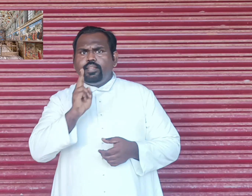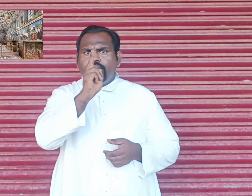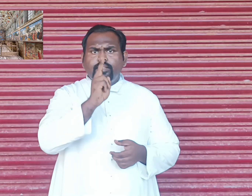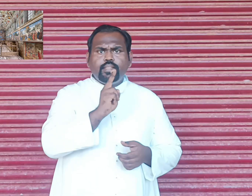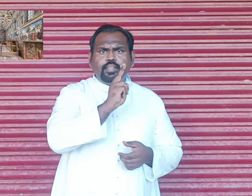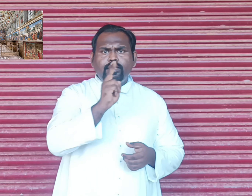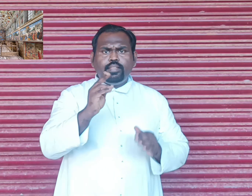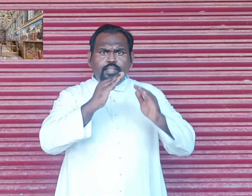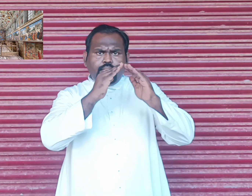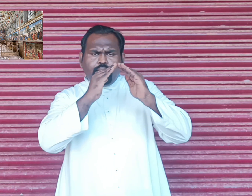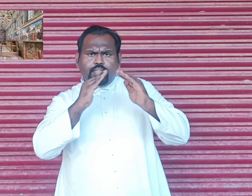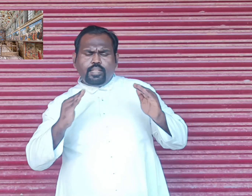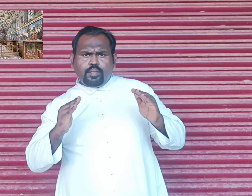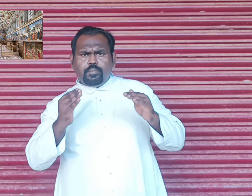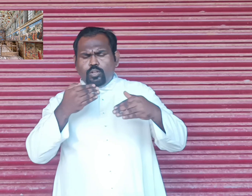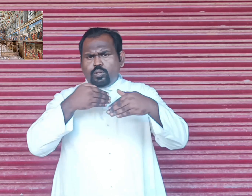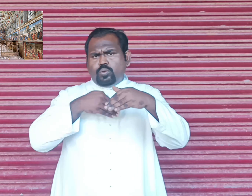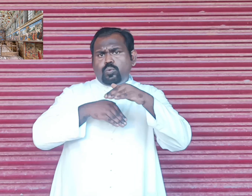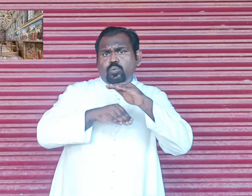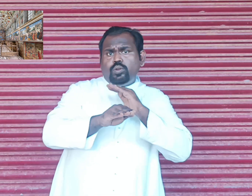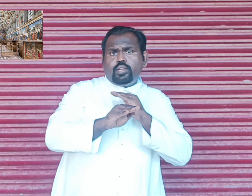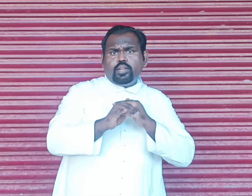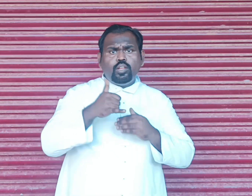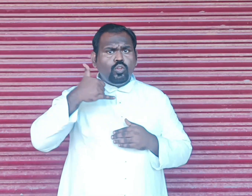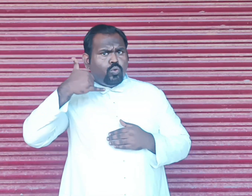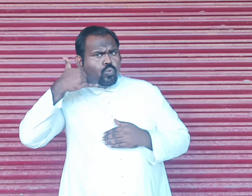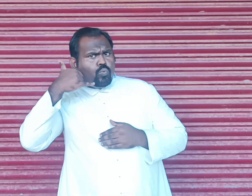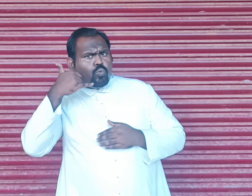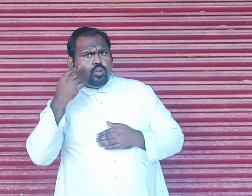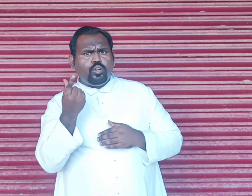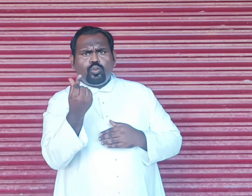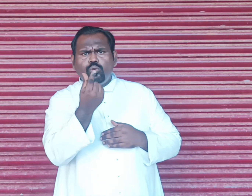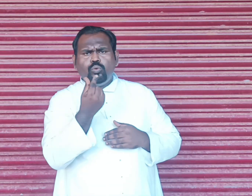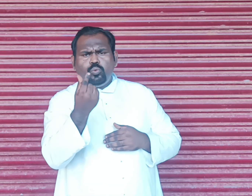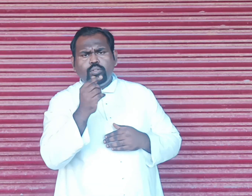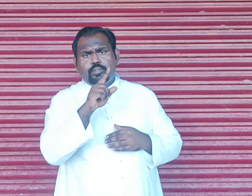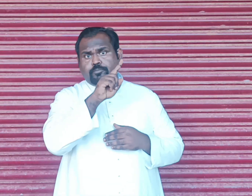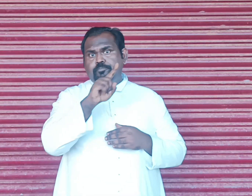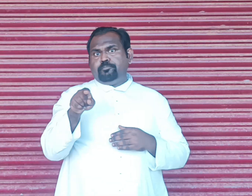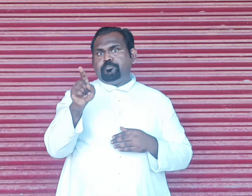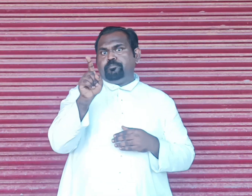ഈ ചാപ്പലിൻ്റെ ഉള്ളിൽ, സിസ്റ്റൈൻ ചാപ്പലിൻ്റെ ഉള്ളിൽ മൊബൈൽ ഫോൺ ഉപയോഗിക്കാൻ വേണ്ടി പാടില്ല,